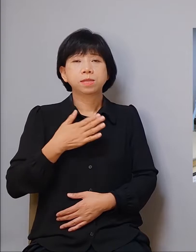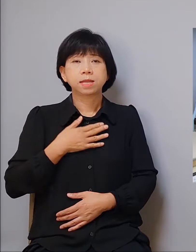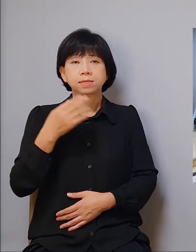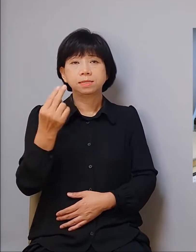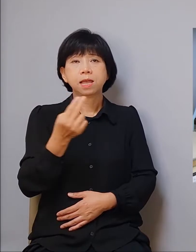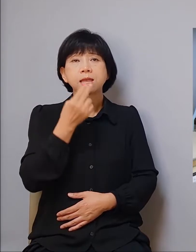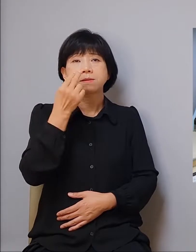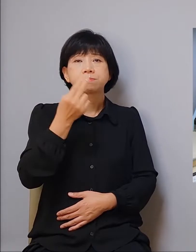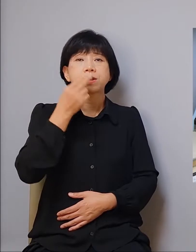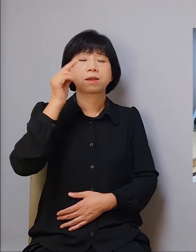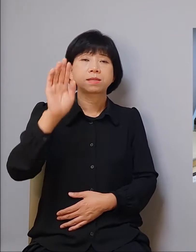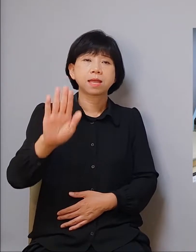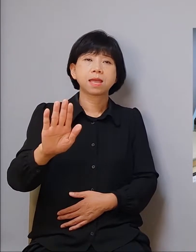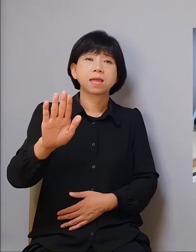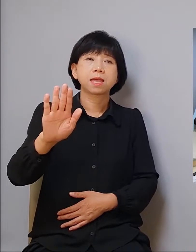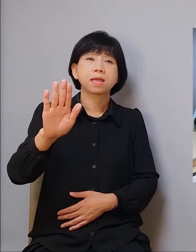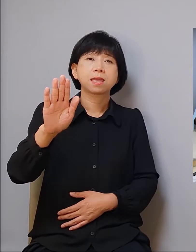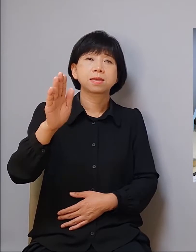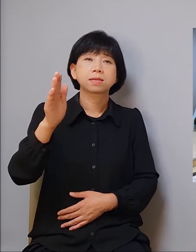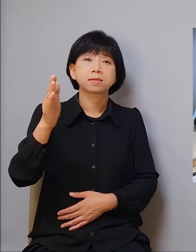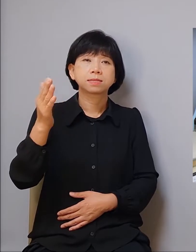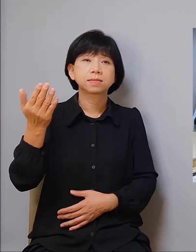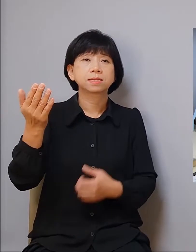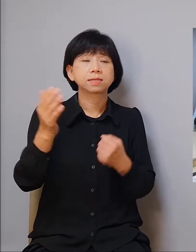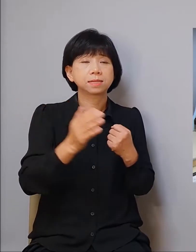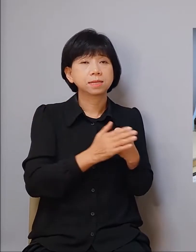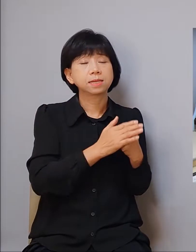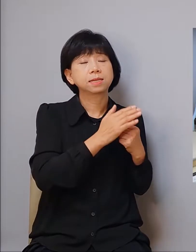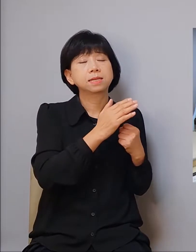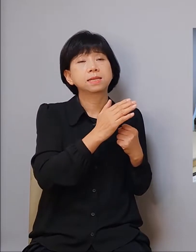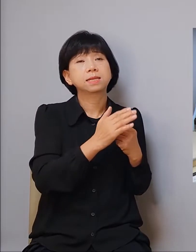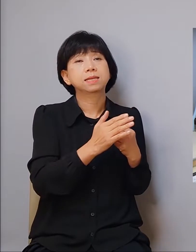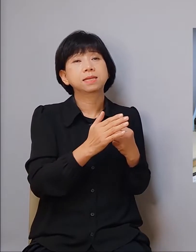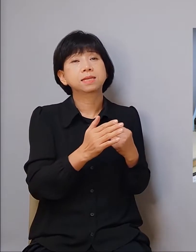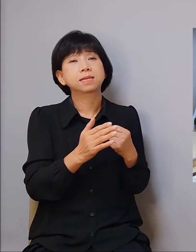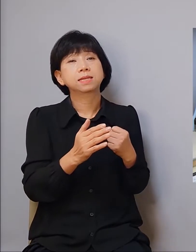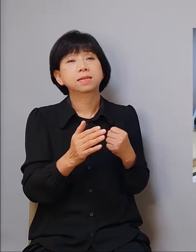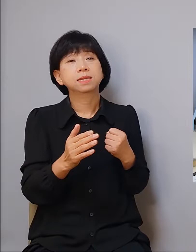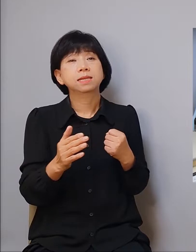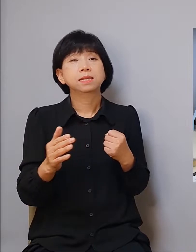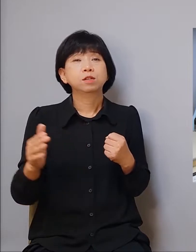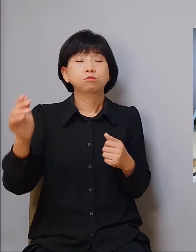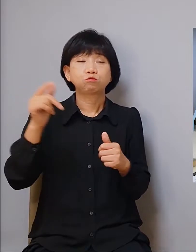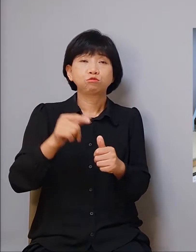힘이요 내 생명 되시니